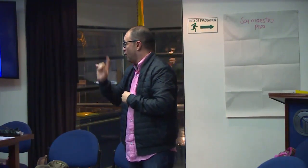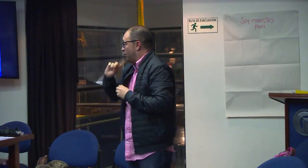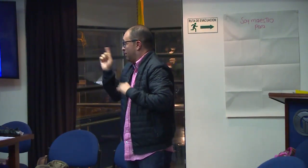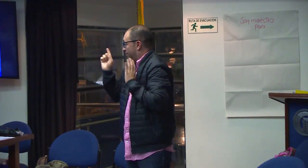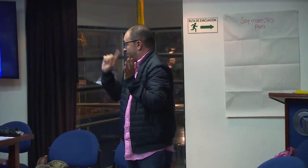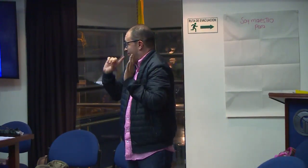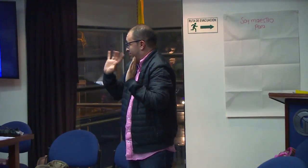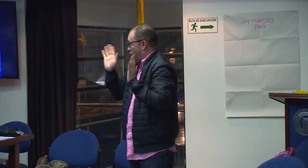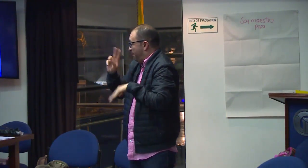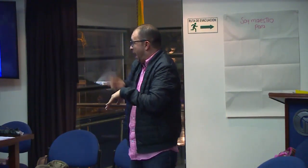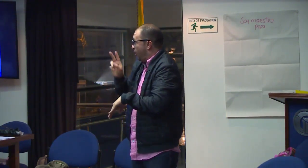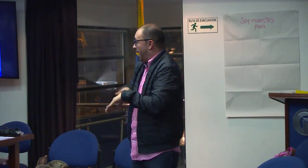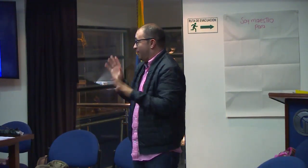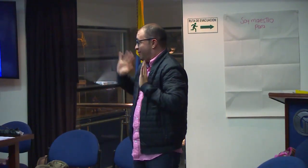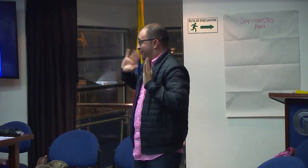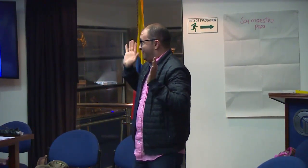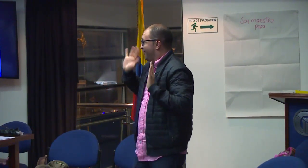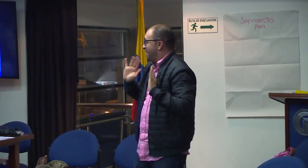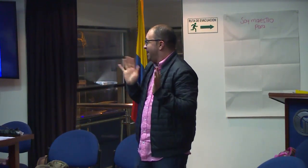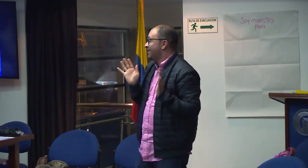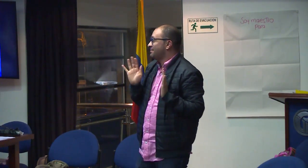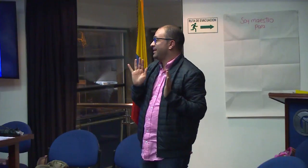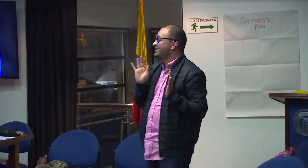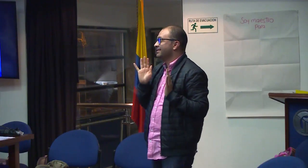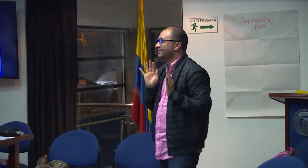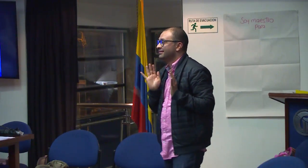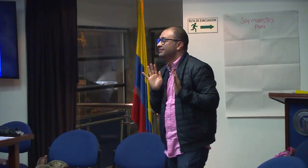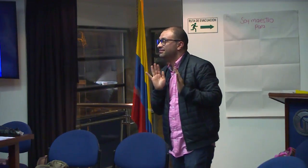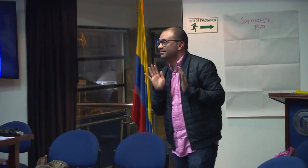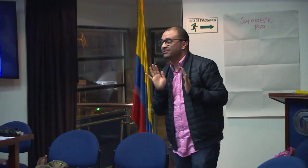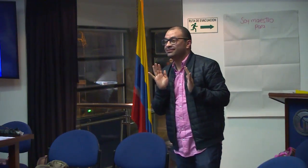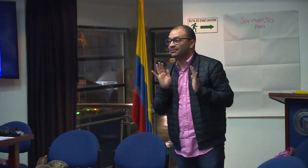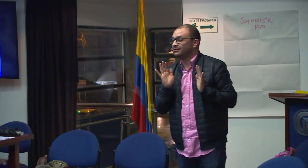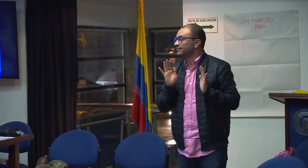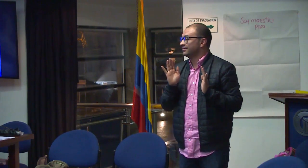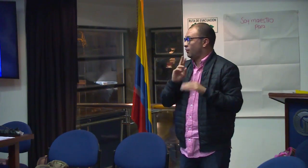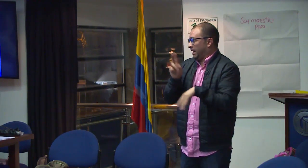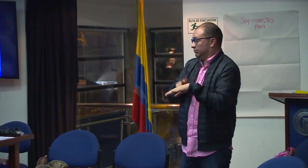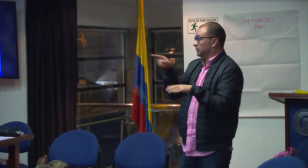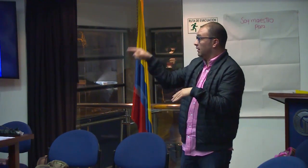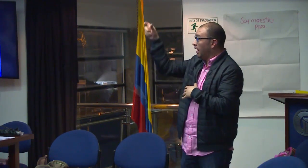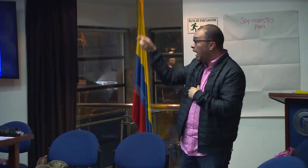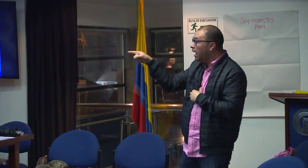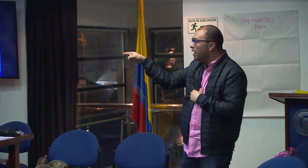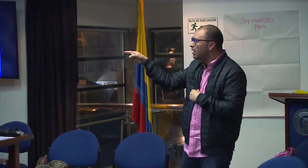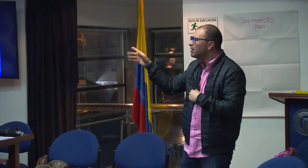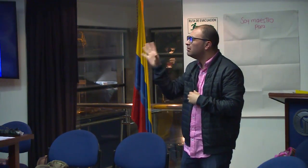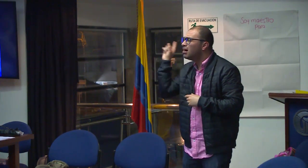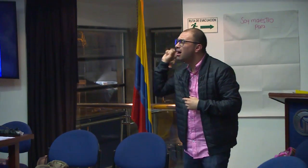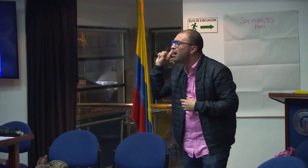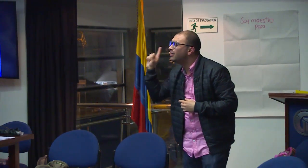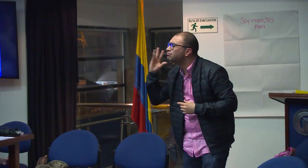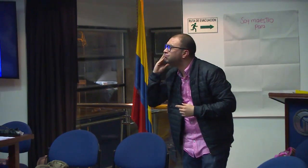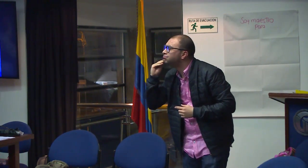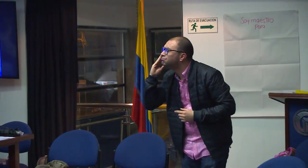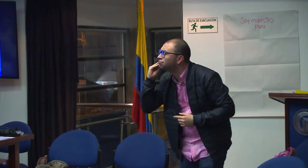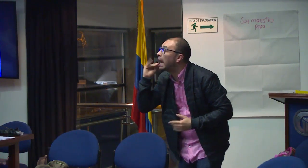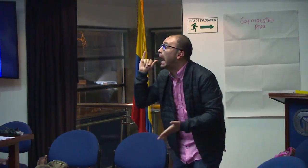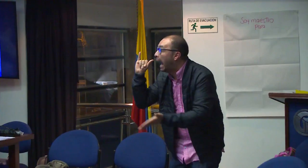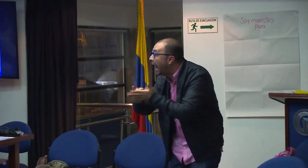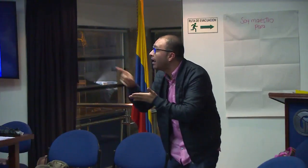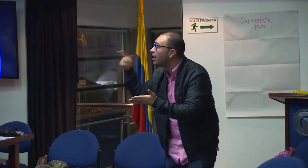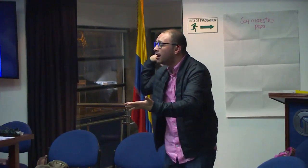Kung Fu Panda, ¿no el oso? El Kung Fu. O como los maestros que salen en esas artes,